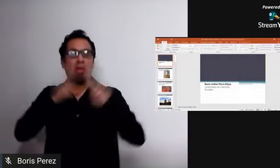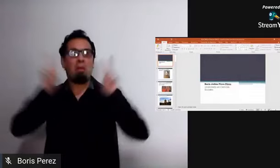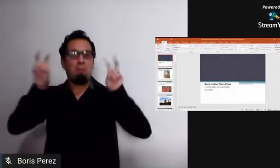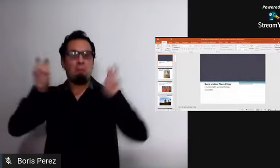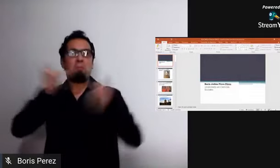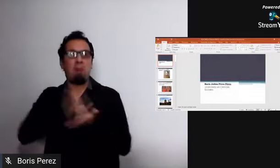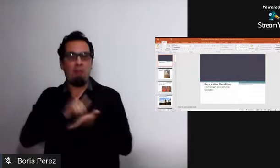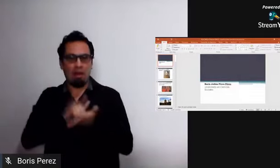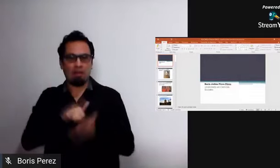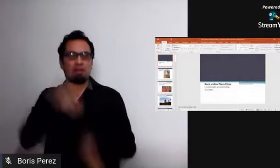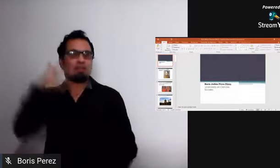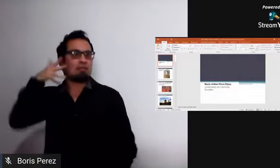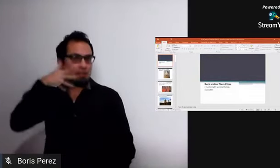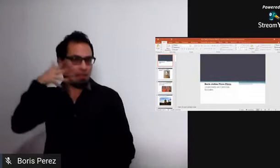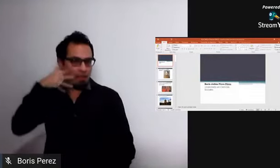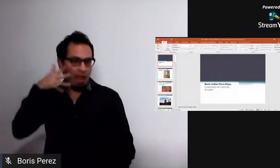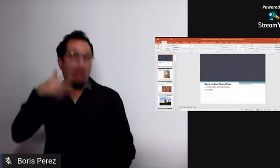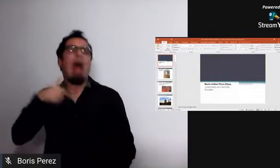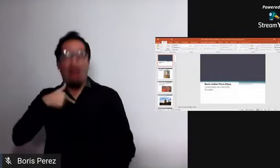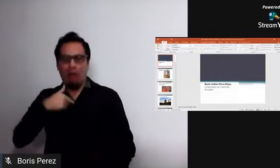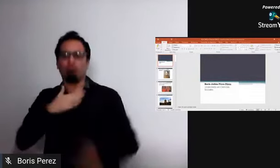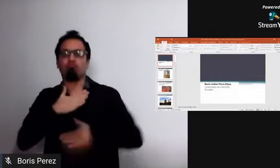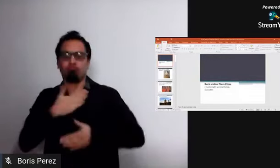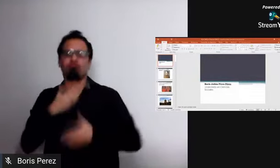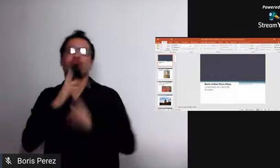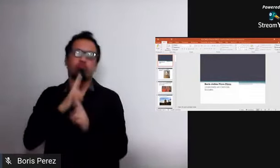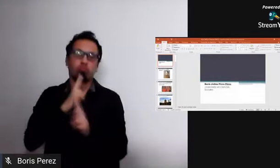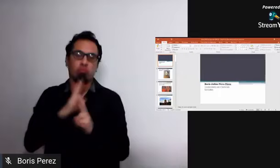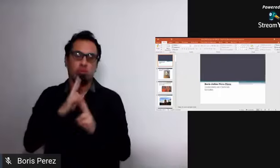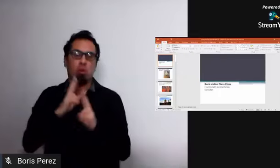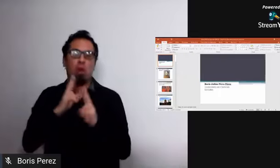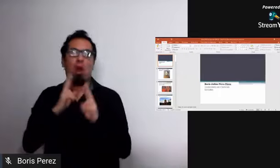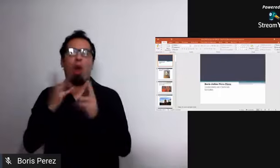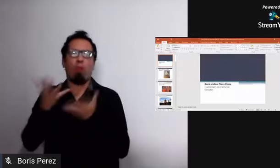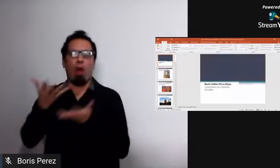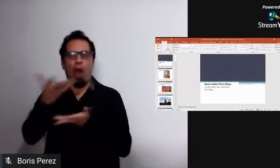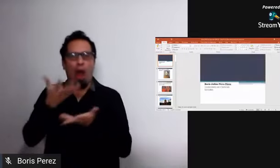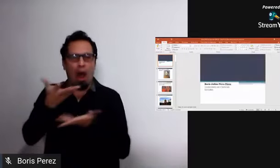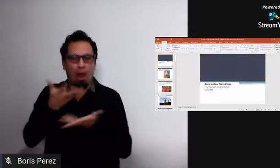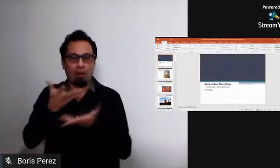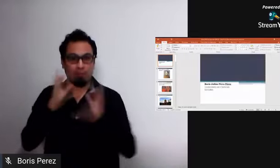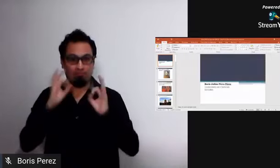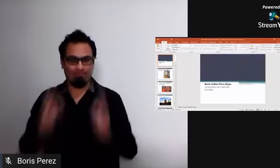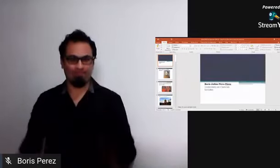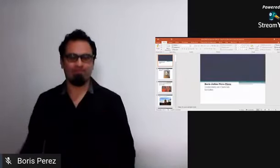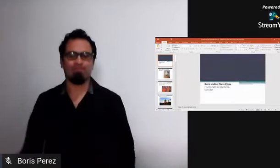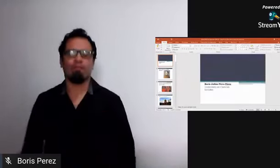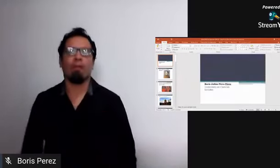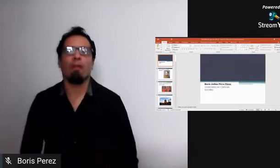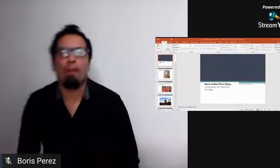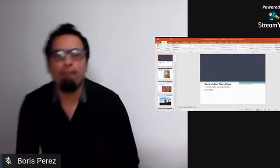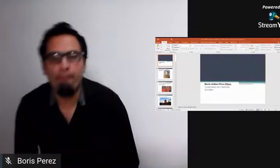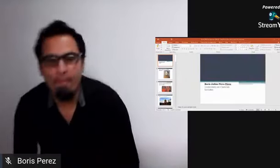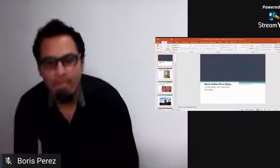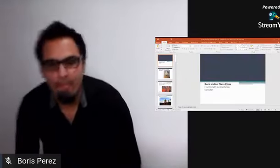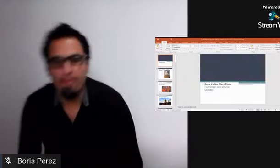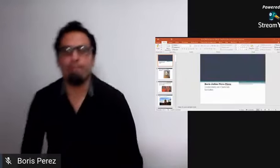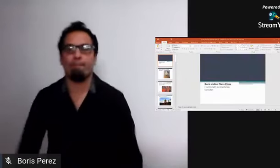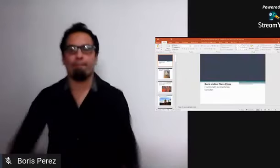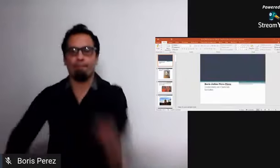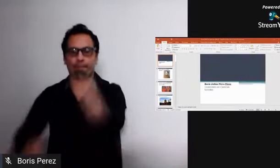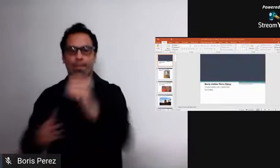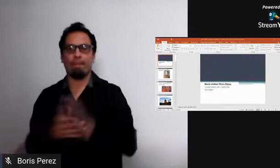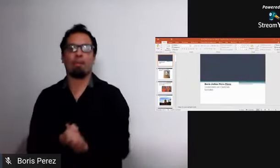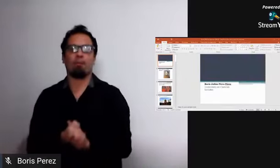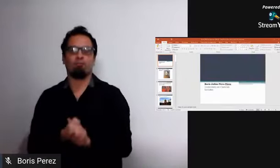a mí. Como les decía anteriormente, siéntanse libres de comentar. Vamos a hablar específicamente sobre la historia de